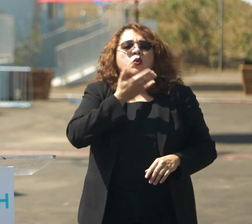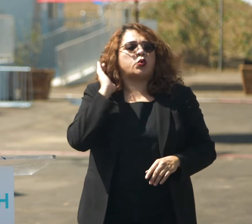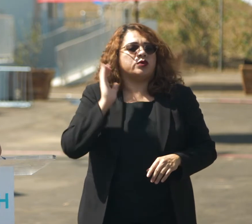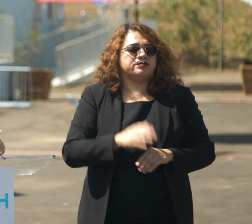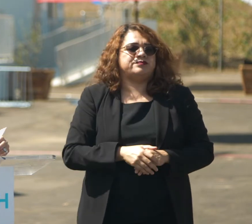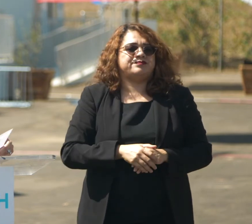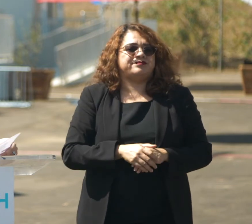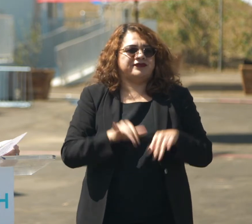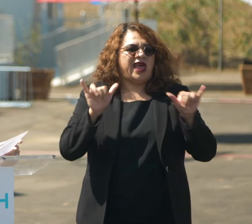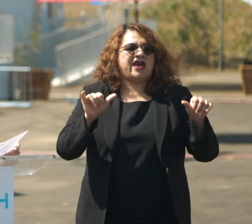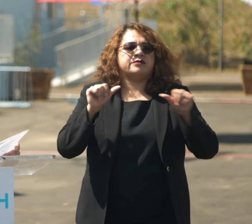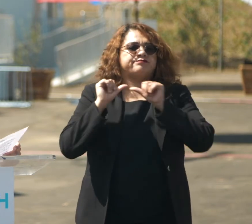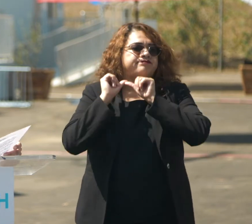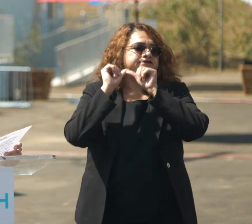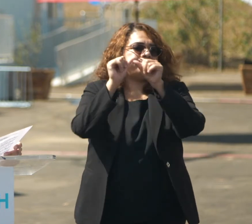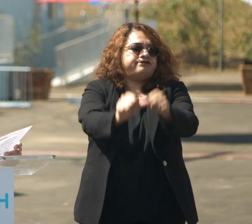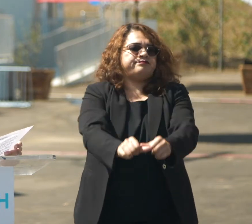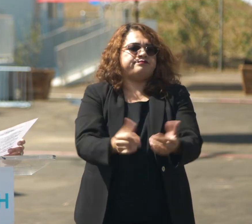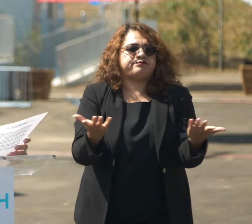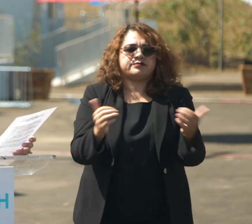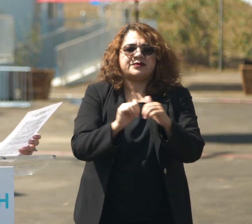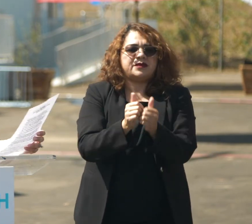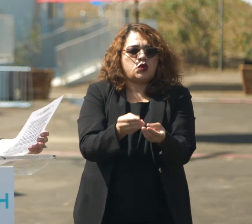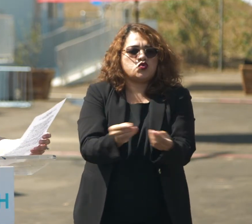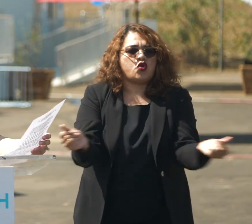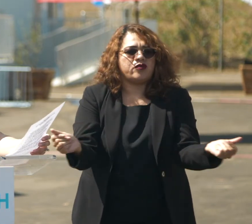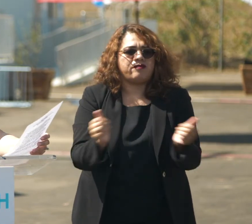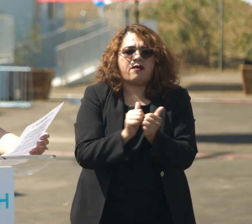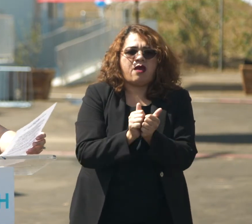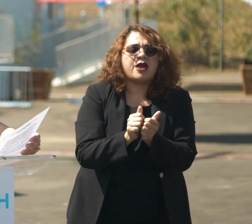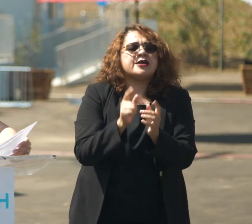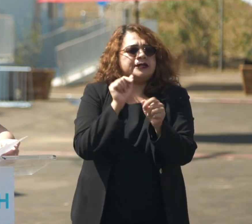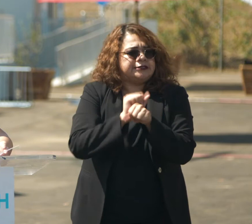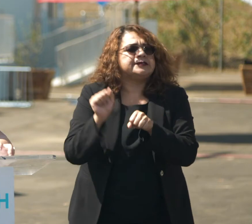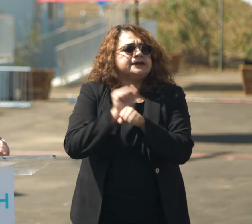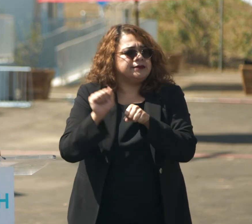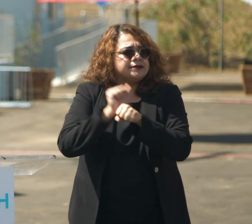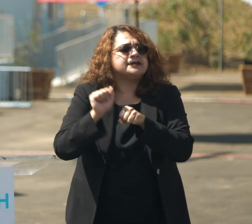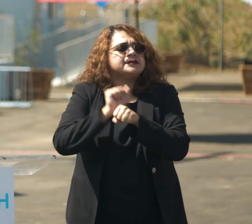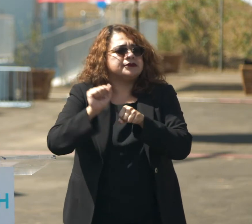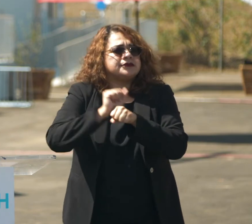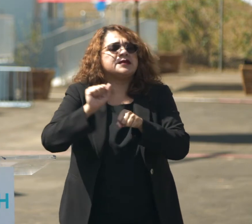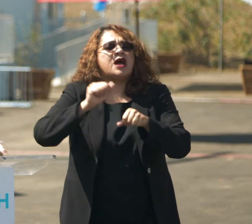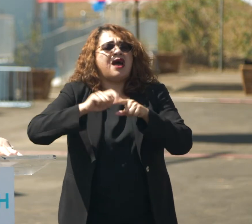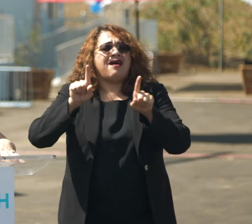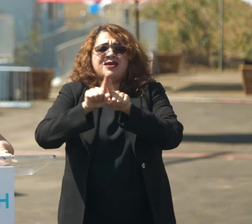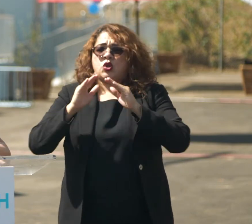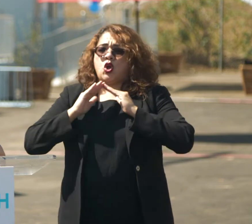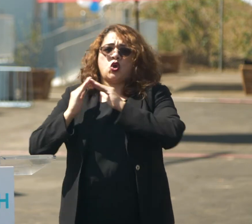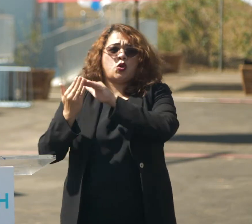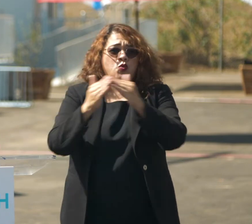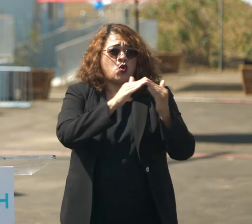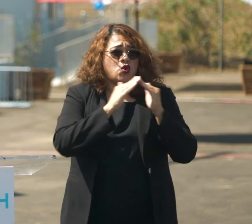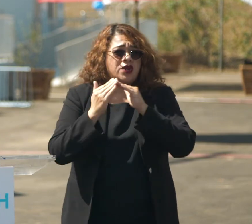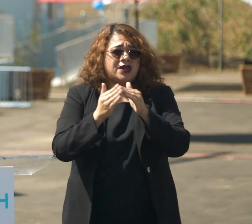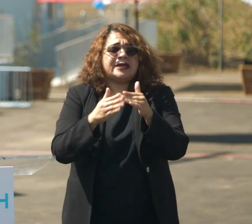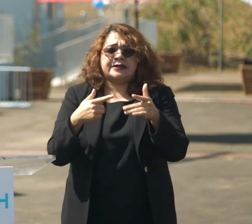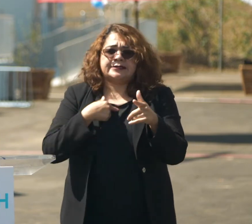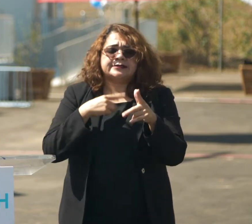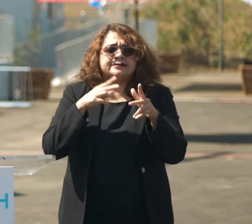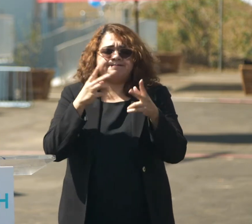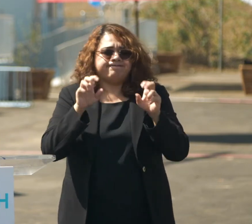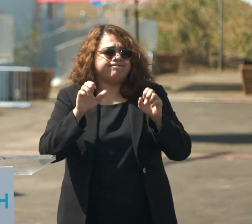ciudad que solamente ellos pueden resolver, pero si, como uno de comunidad podemos hacerlo para que el cambio